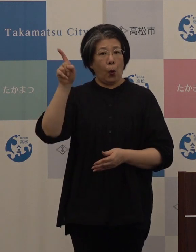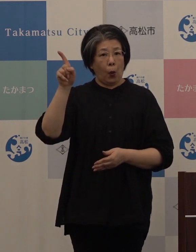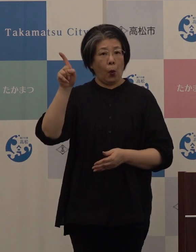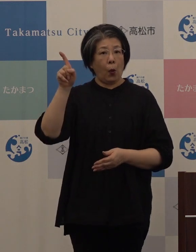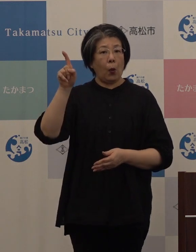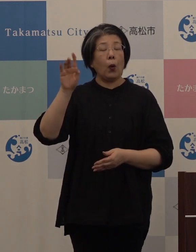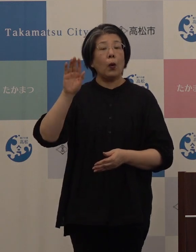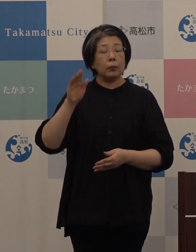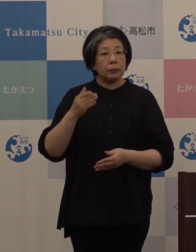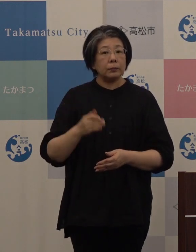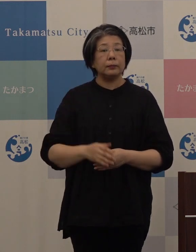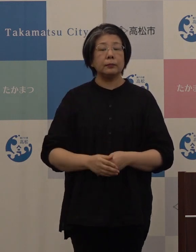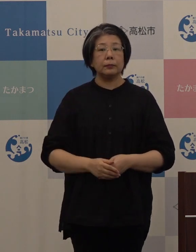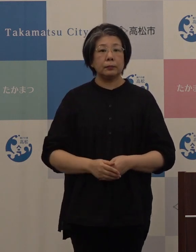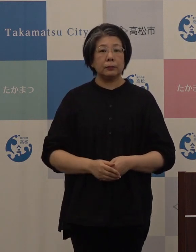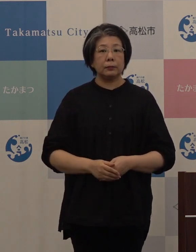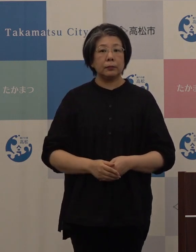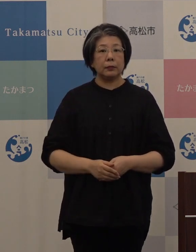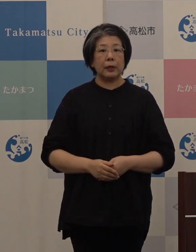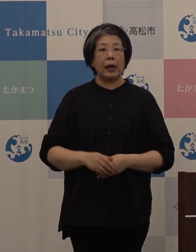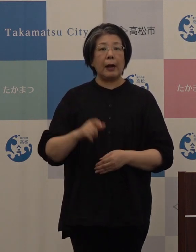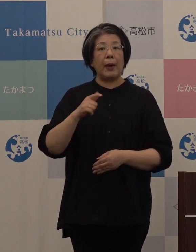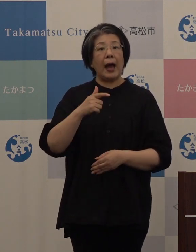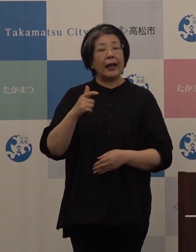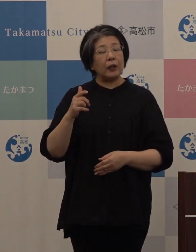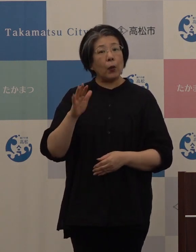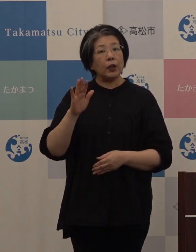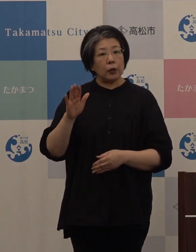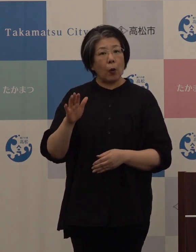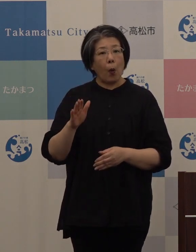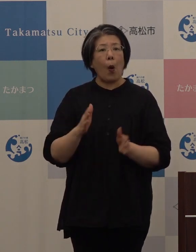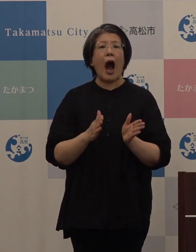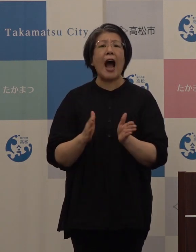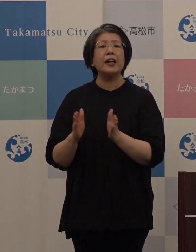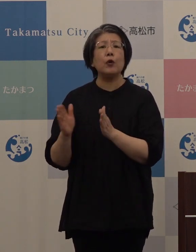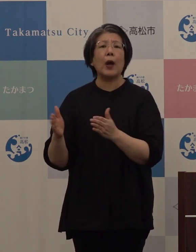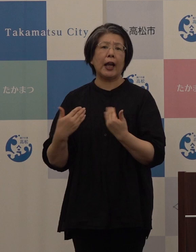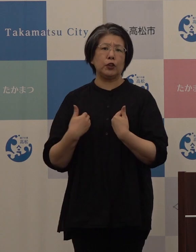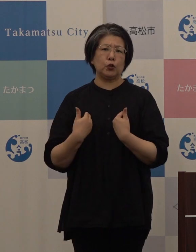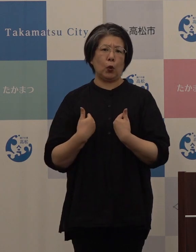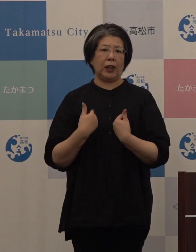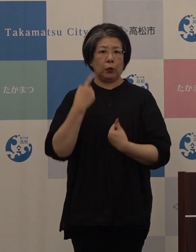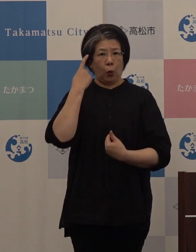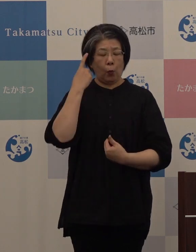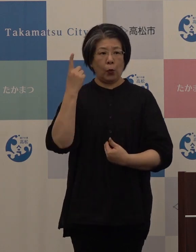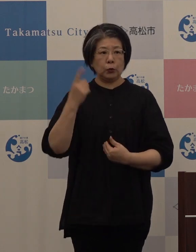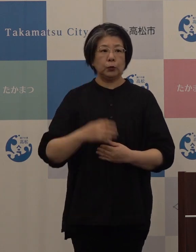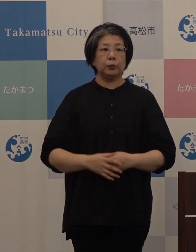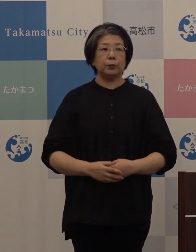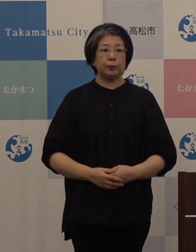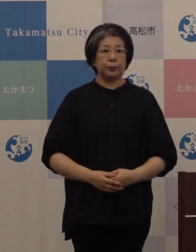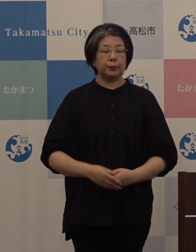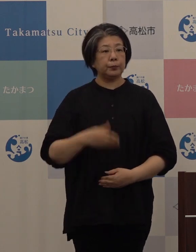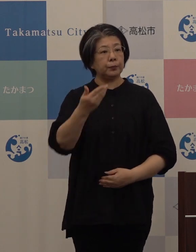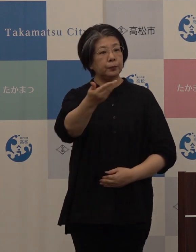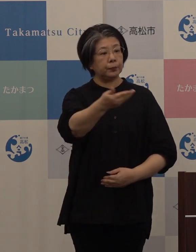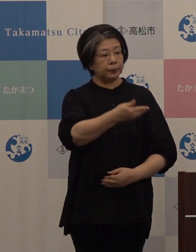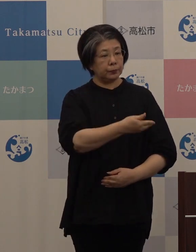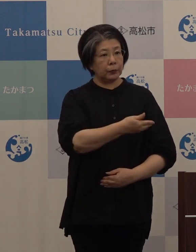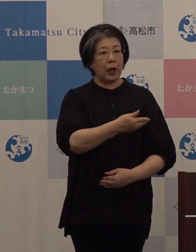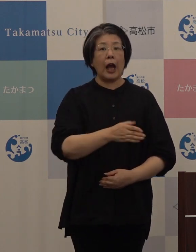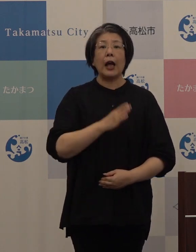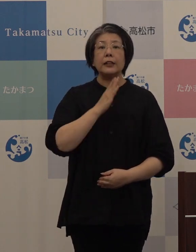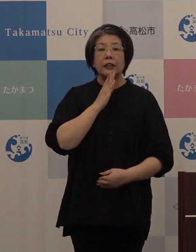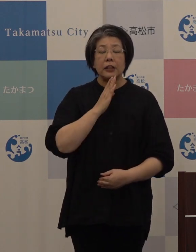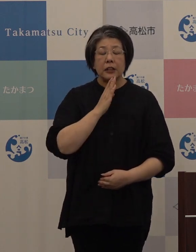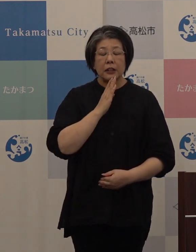直接的には、いろいろ配慮が必要かなというふうに思っております。 そうでいうと、その事実認定っていうのが